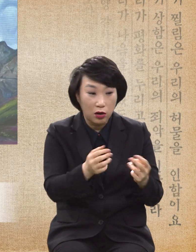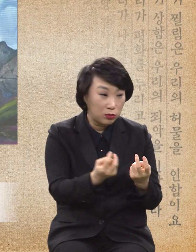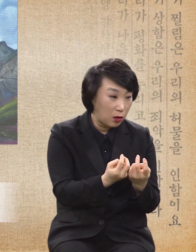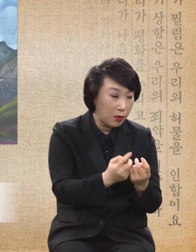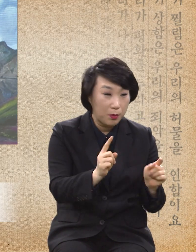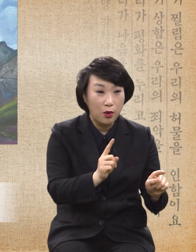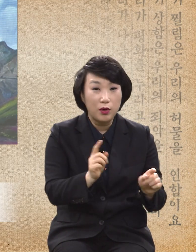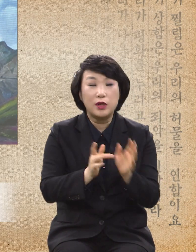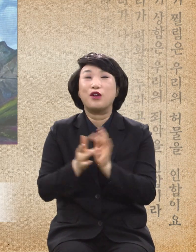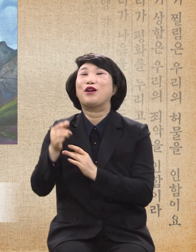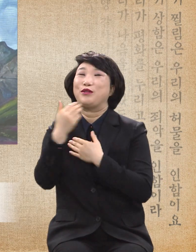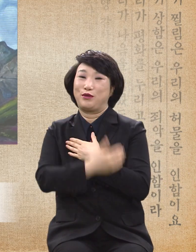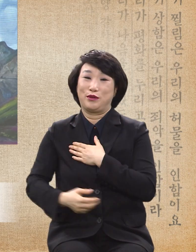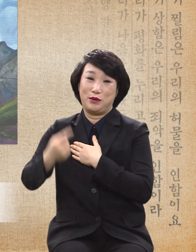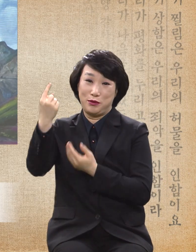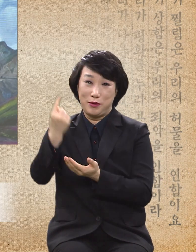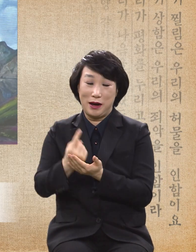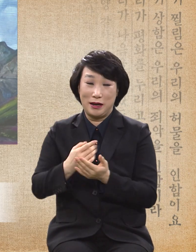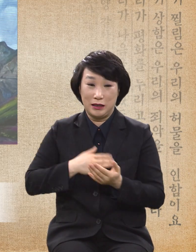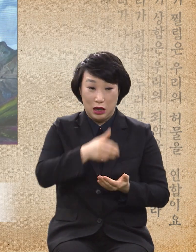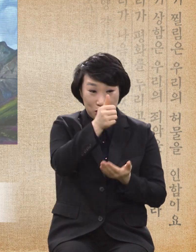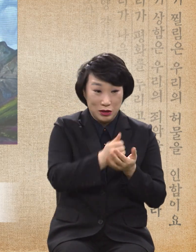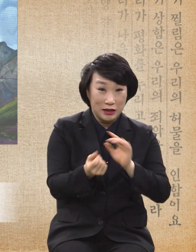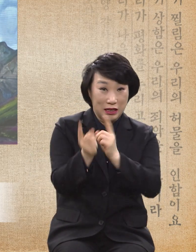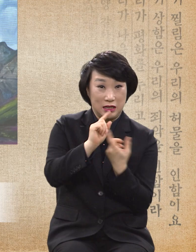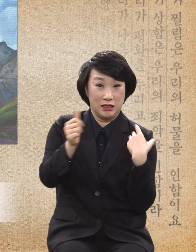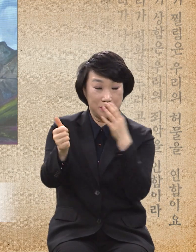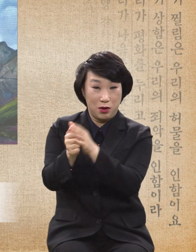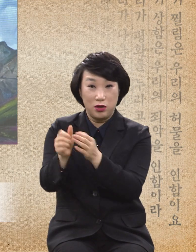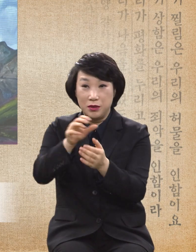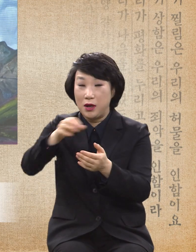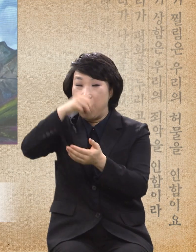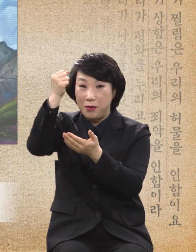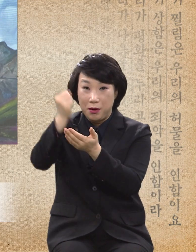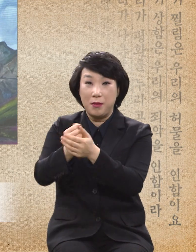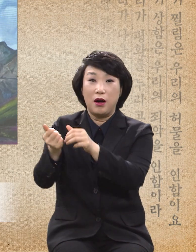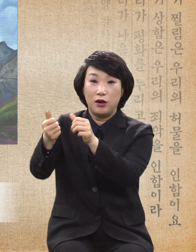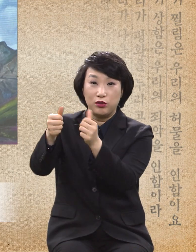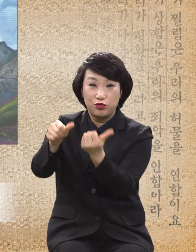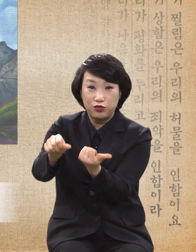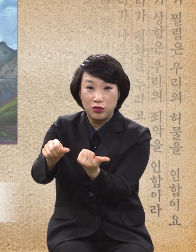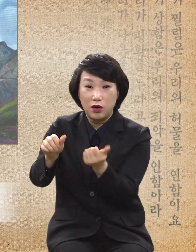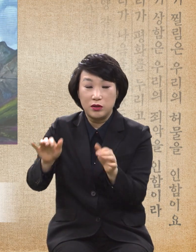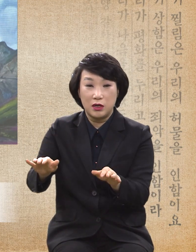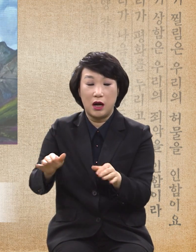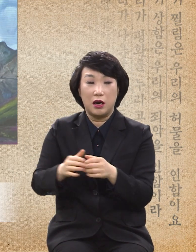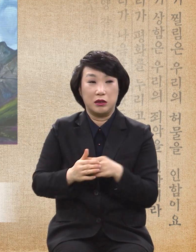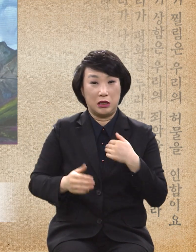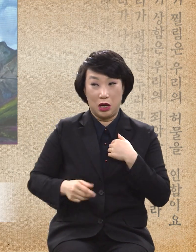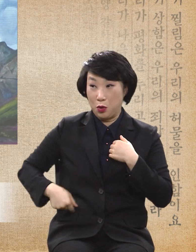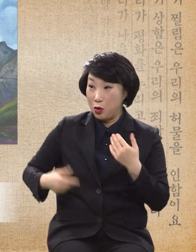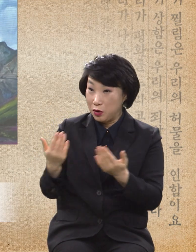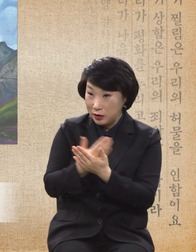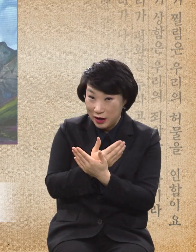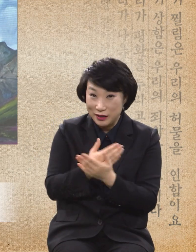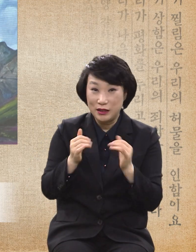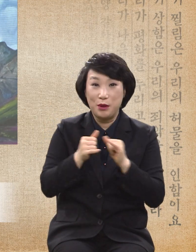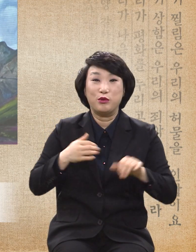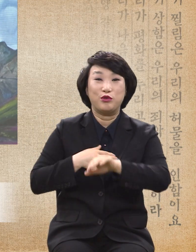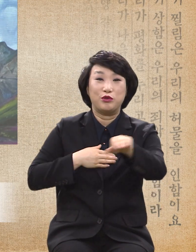예수가 혈육을 입고 와서 죄값을 짊어지고 십자가에 짊어지고 죽으셔서 회개하는 자에게